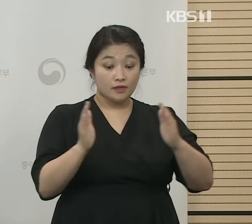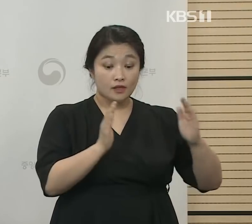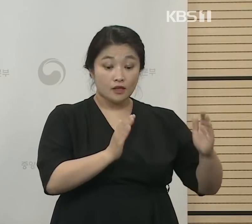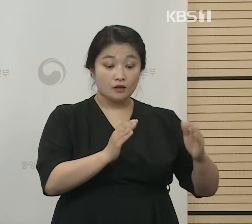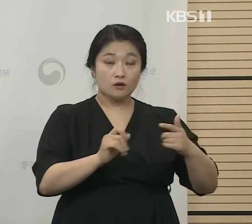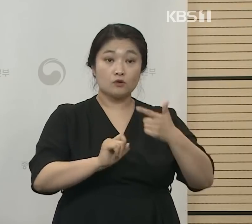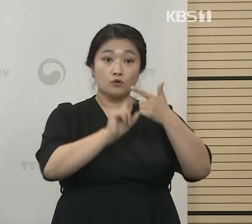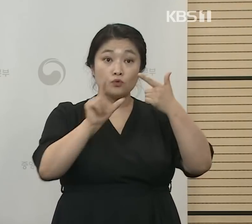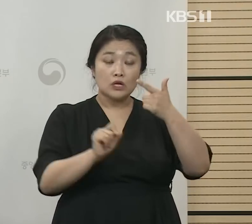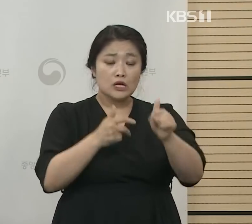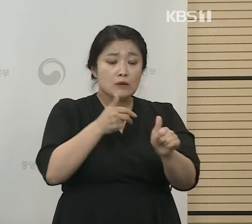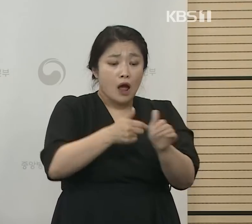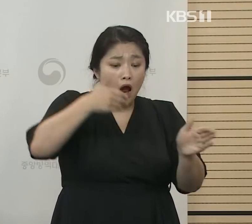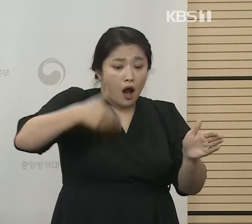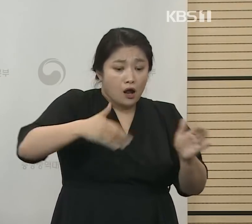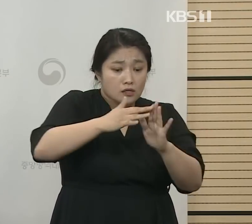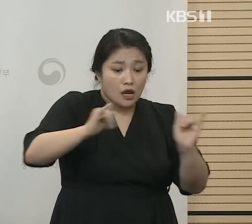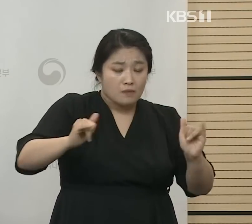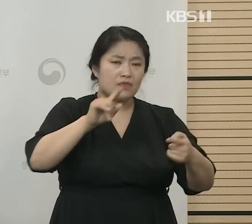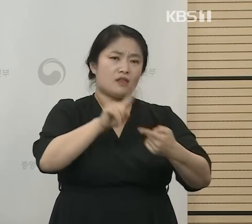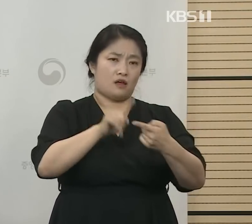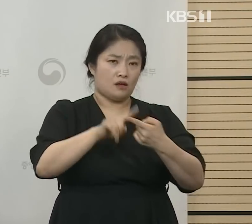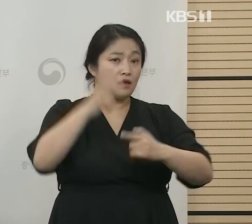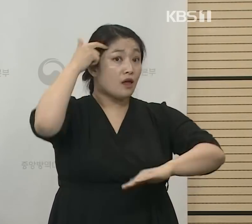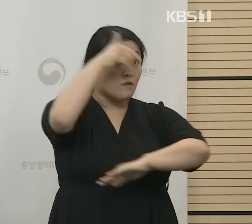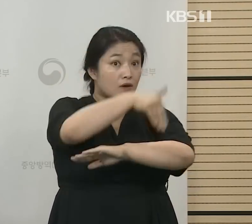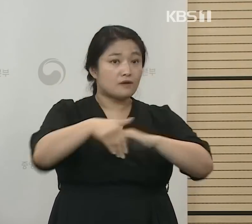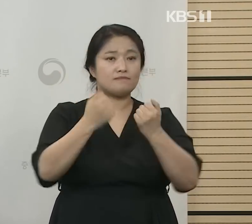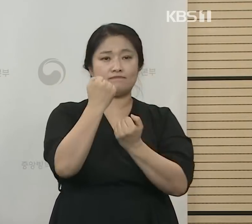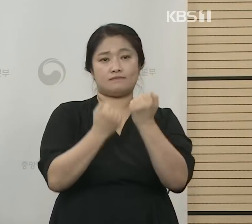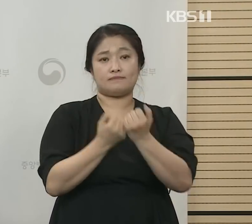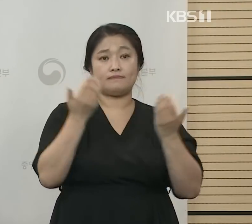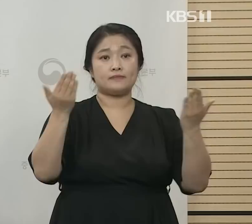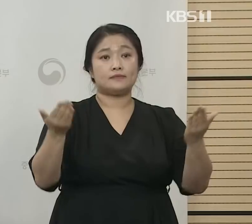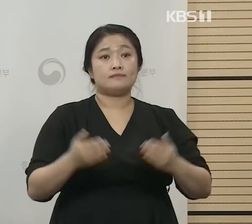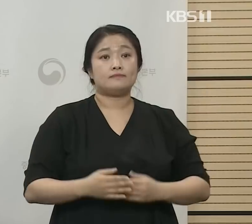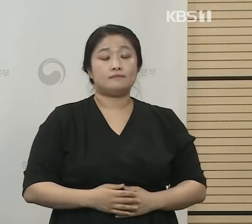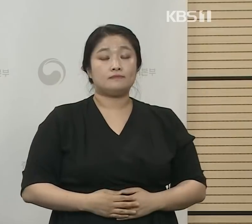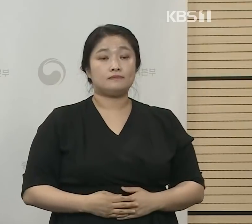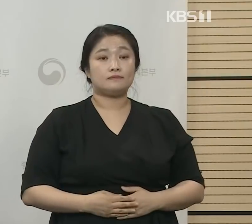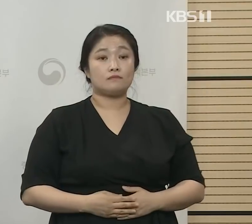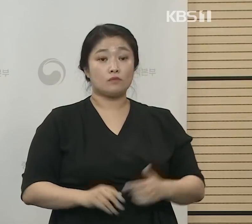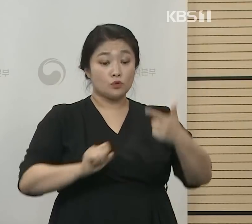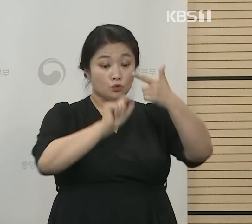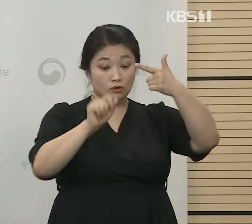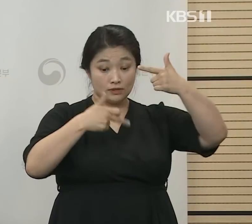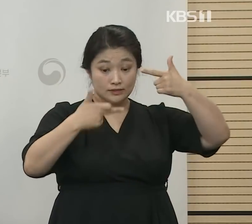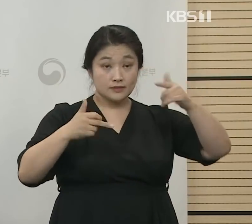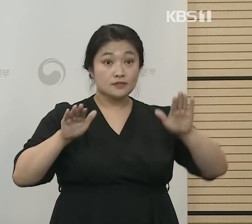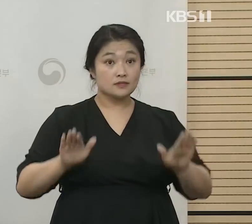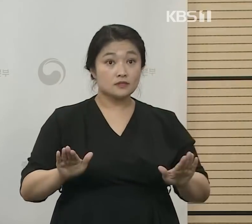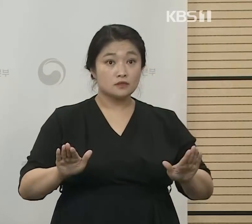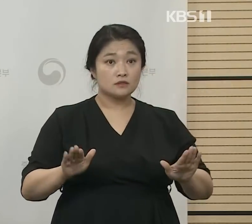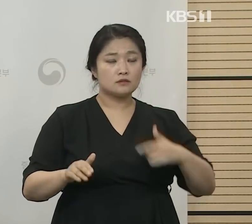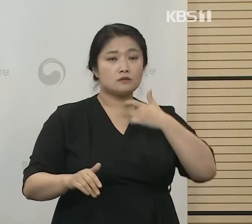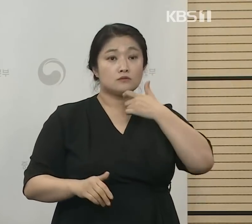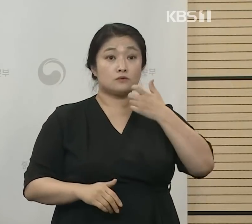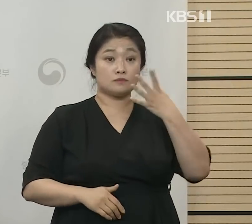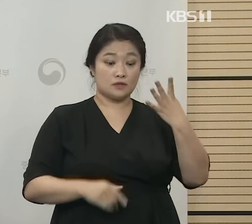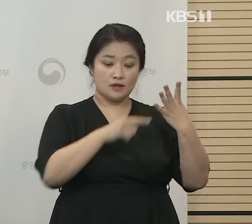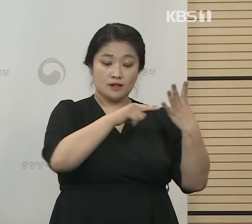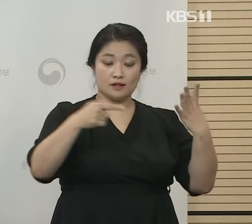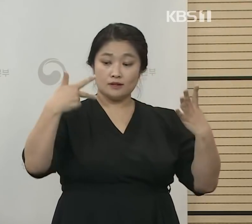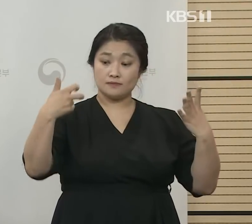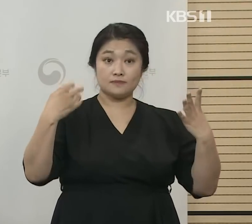다음으로는 6월 미접종 예약자에 대한 접종 계획을 말씀드리겠습니다. 6월 17일 현재